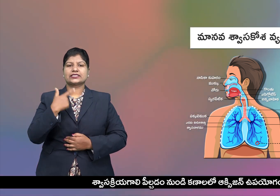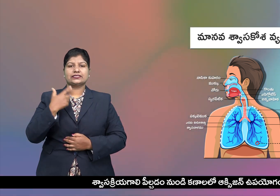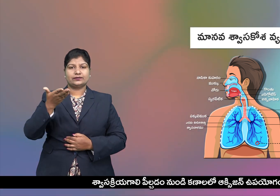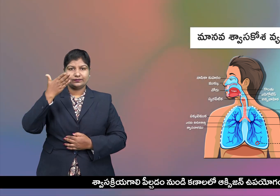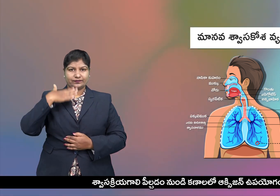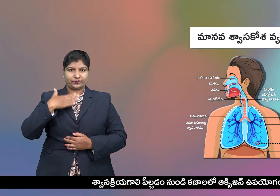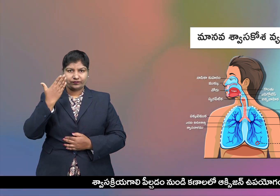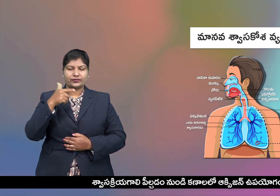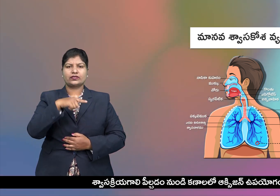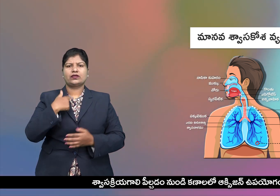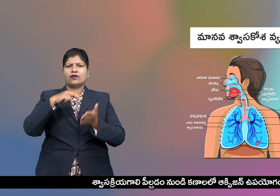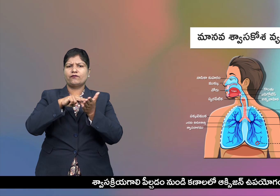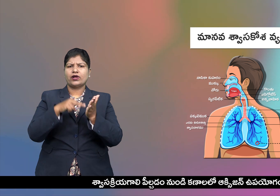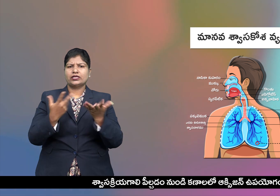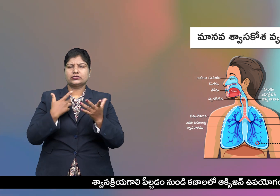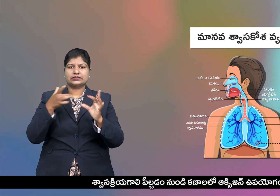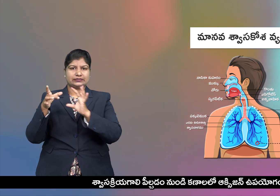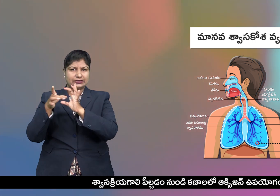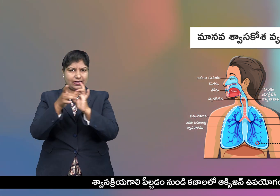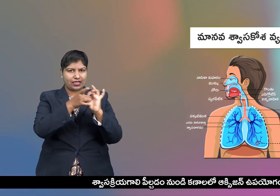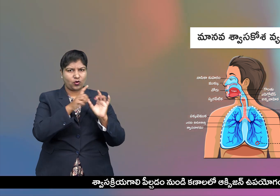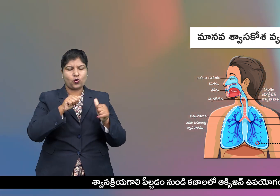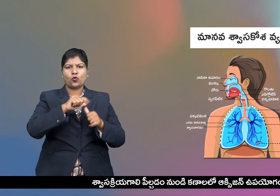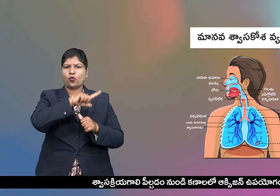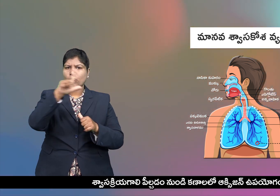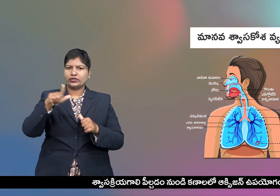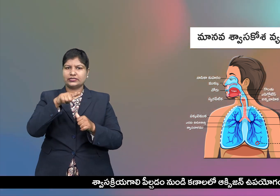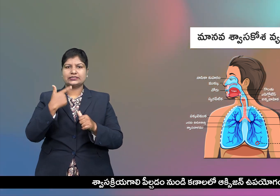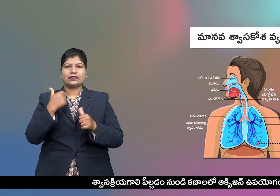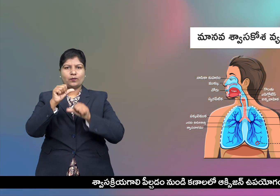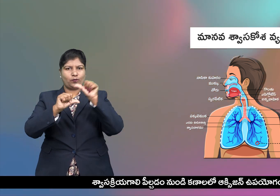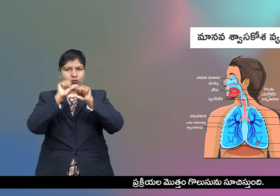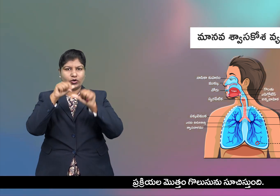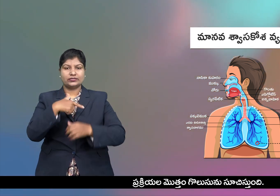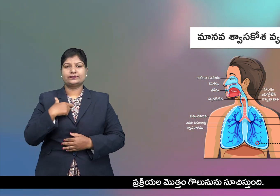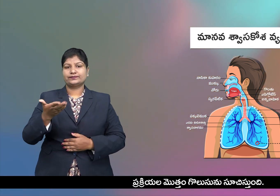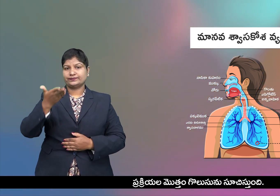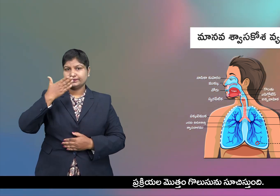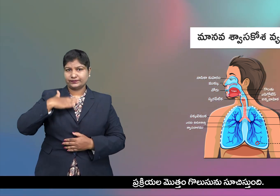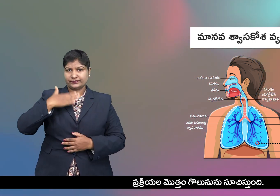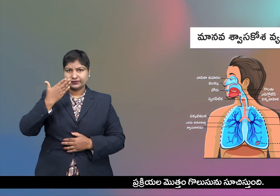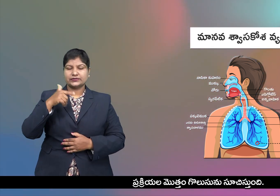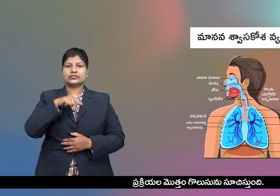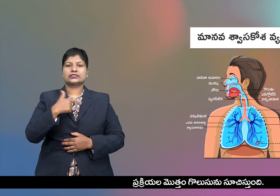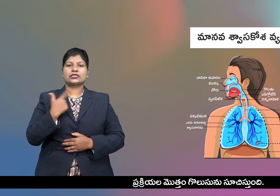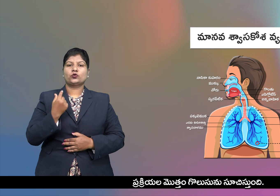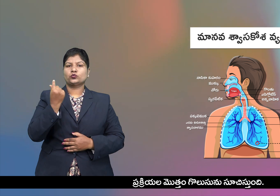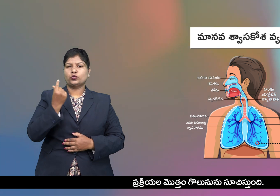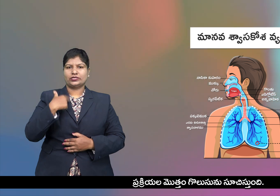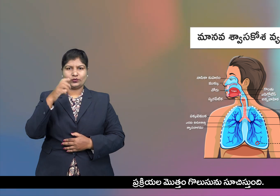శ్వాసక్రియ గాలి పీల్చడం నుండి కణాలలో ఆక్సిజన్ ఉపయోగం వరకు ప్రక్రియల మొత్తం